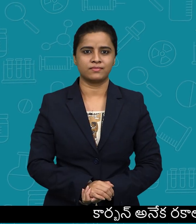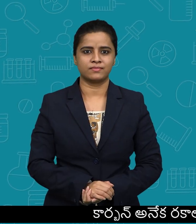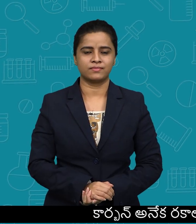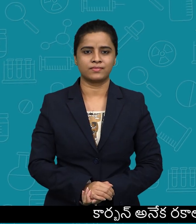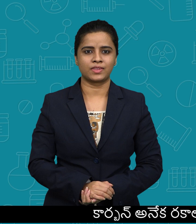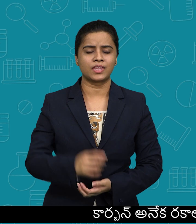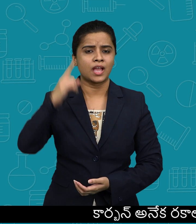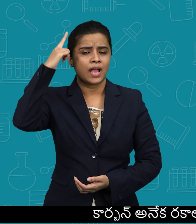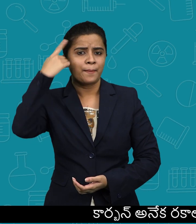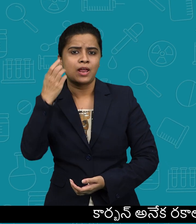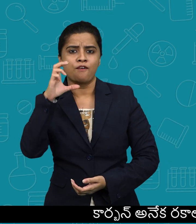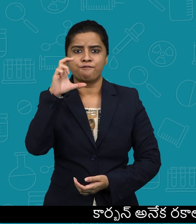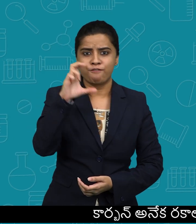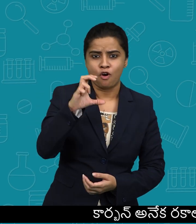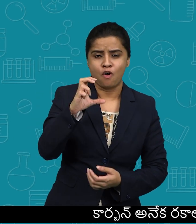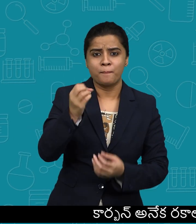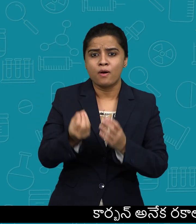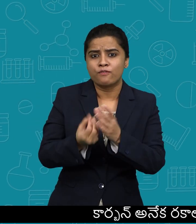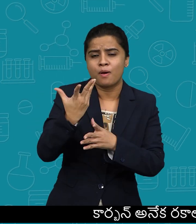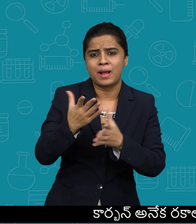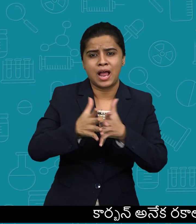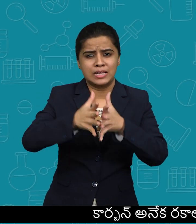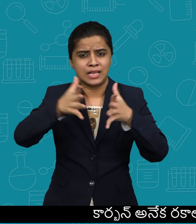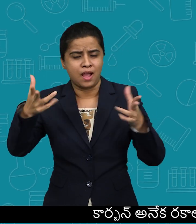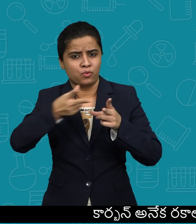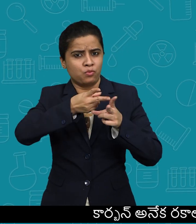కార్బన్ అనేక రకాల సమ్మేళనాలను ఏర్పరుస్తుంది.